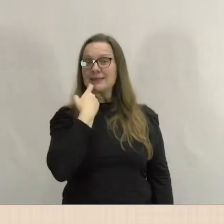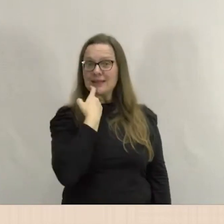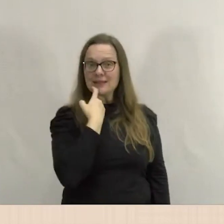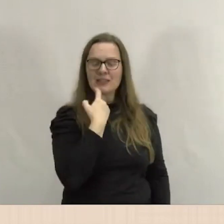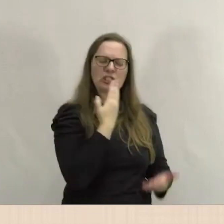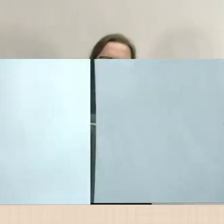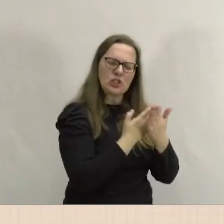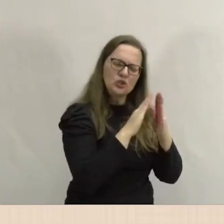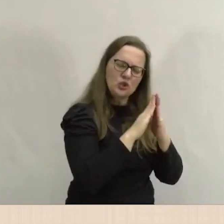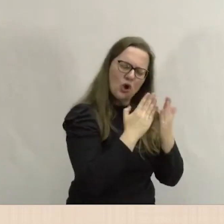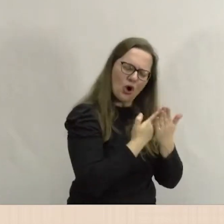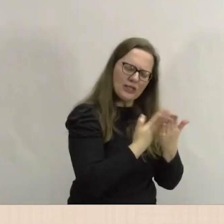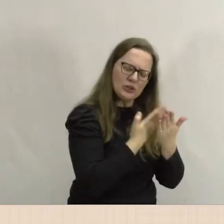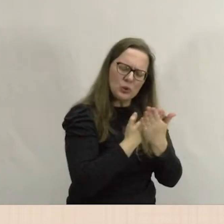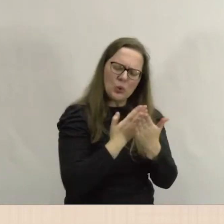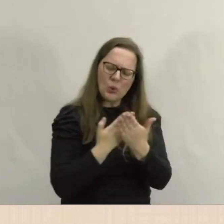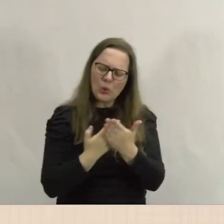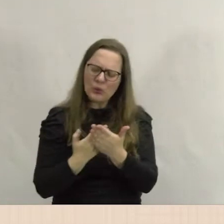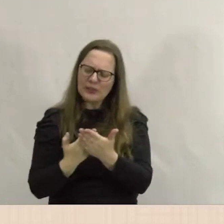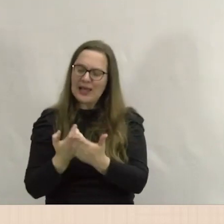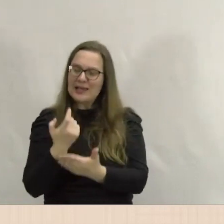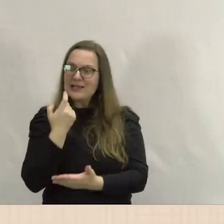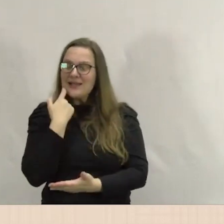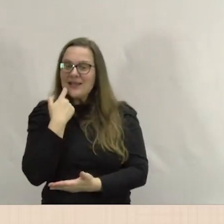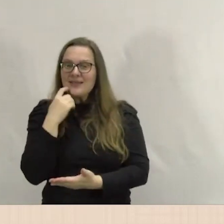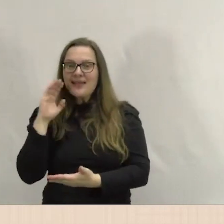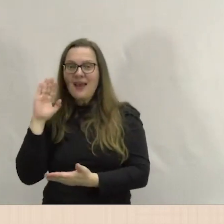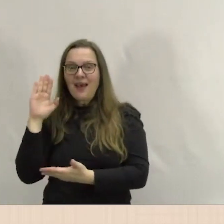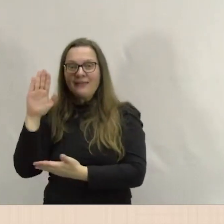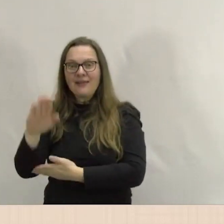E ficam lá até domingo de manhã na reunião.